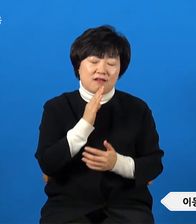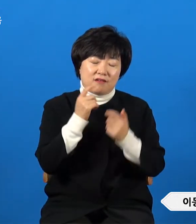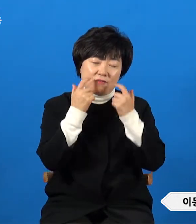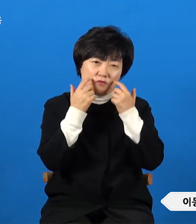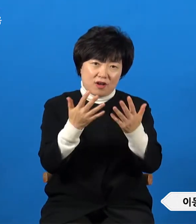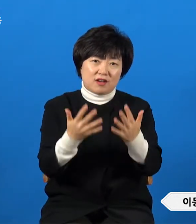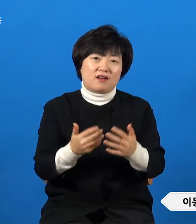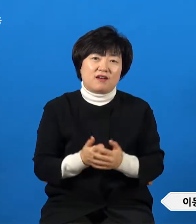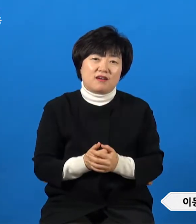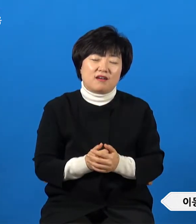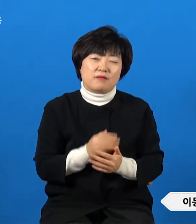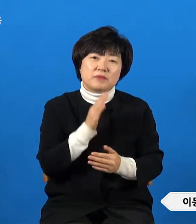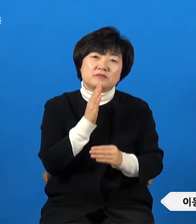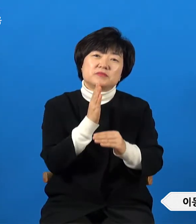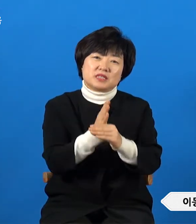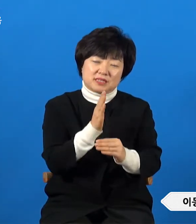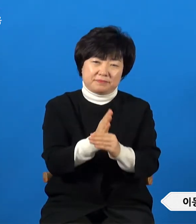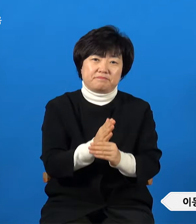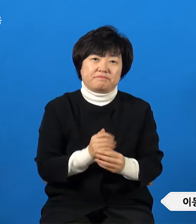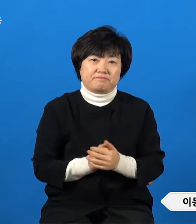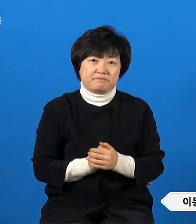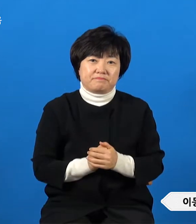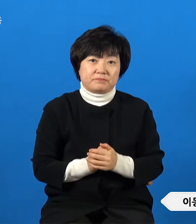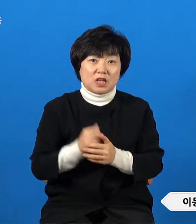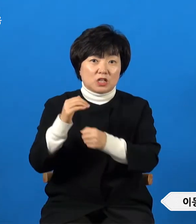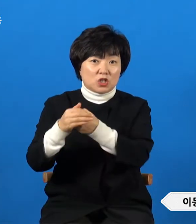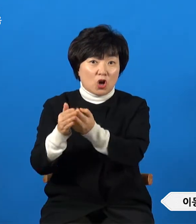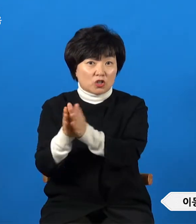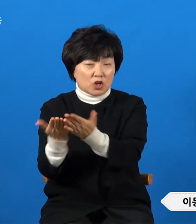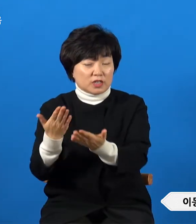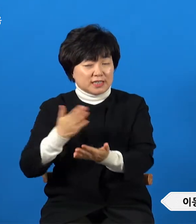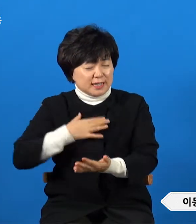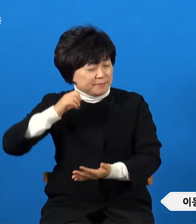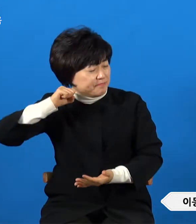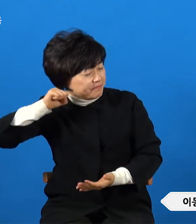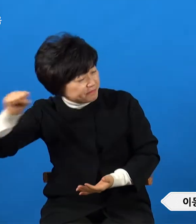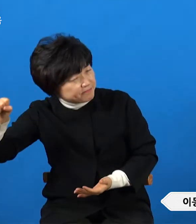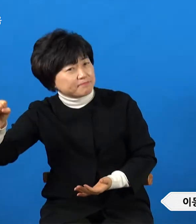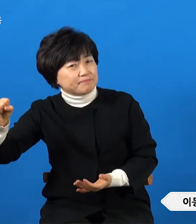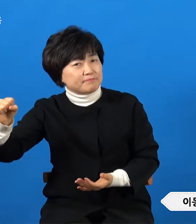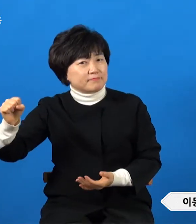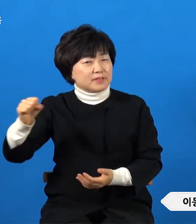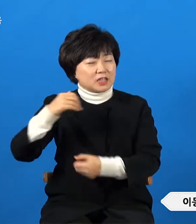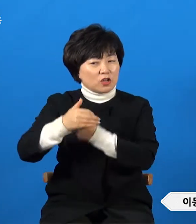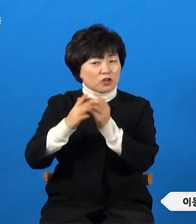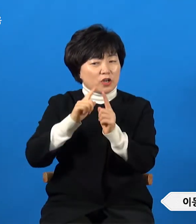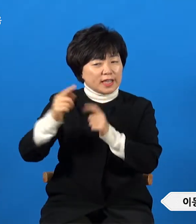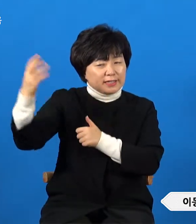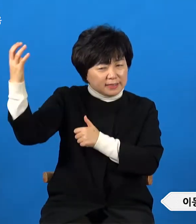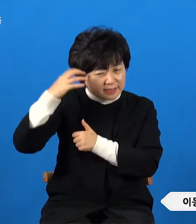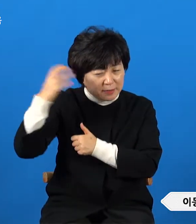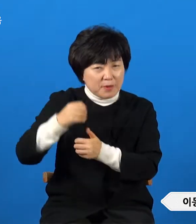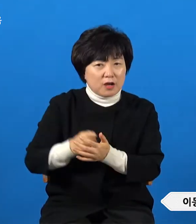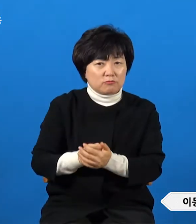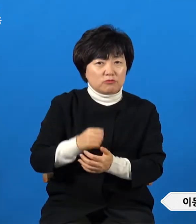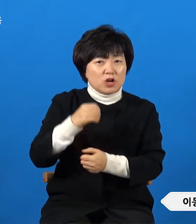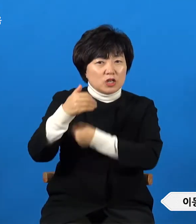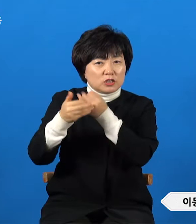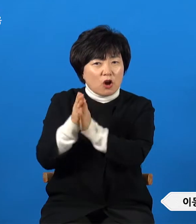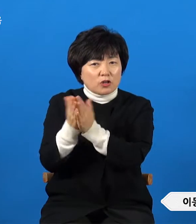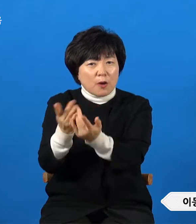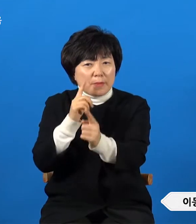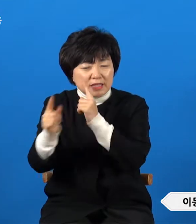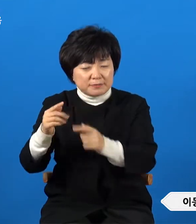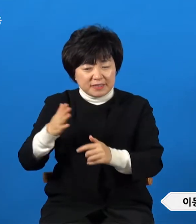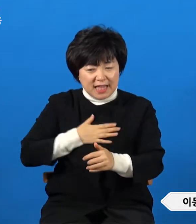그게 핵심이에요. 맞습니다. 성경이 우리를 붙드는 날, 성경이 우리를 책망하는 날, 성경이 우리를 교정하는 날,